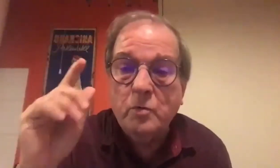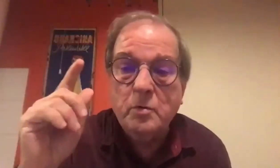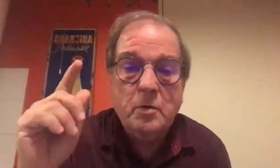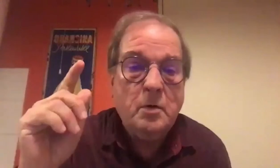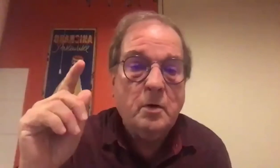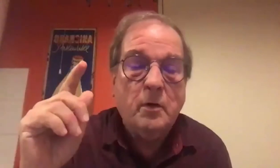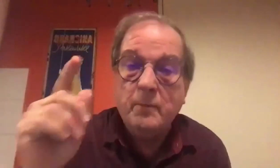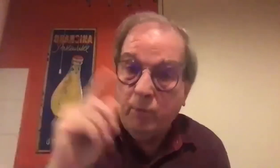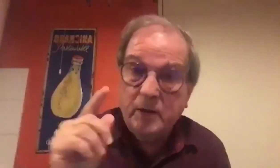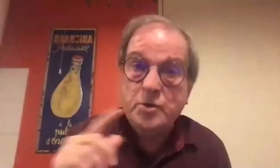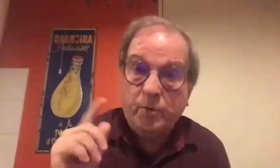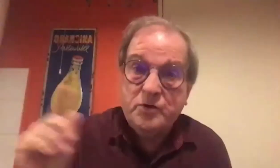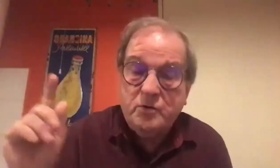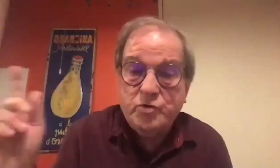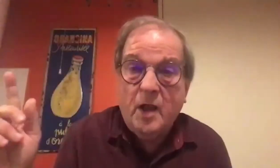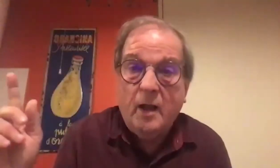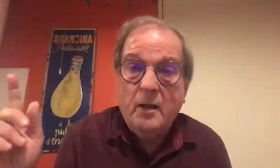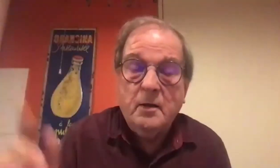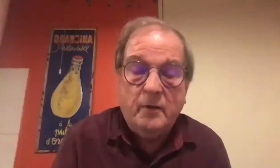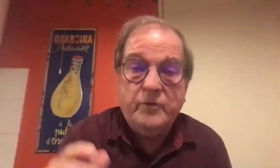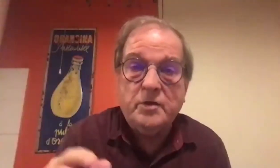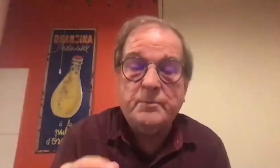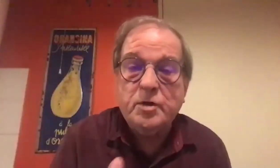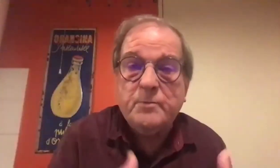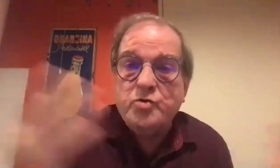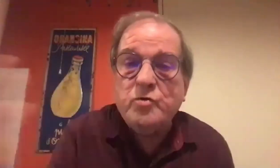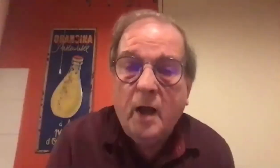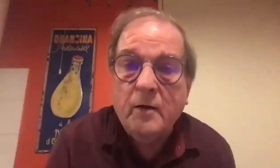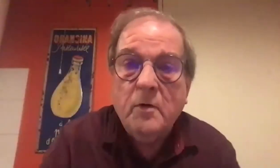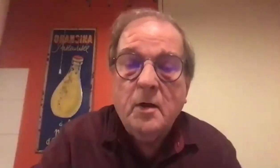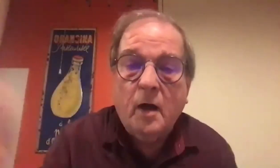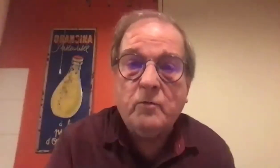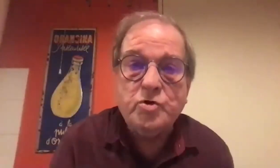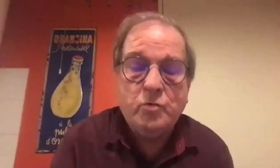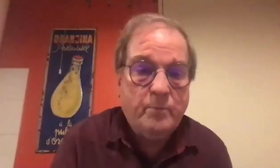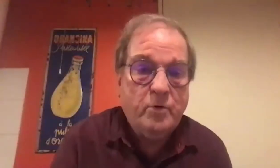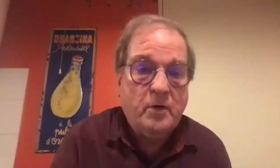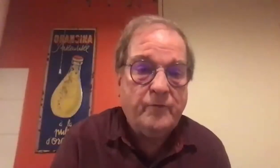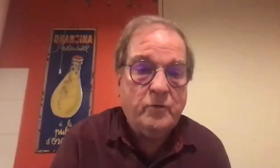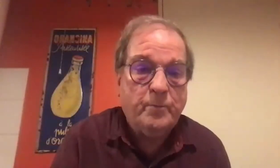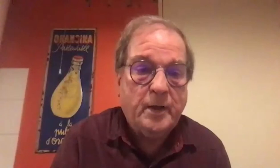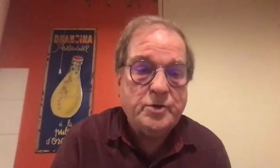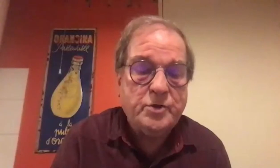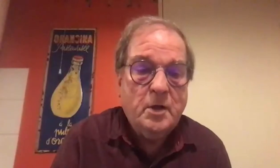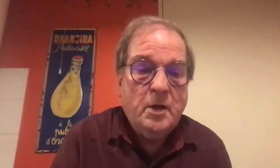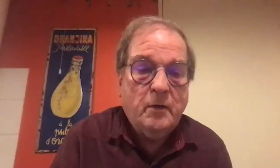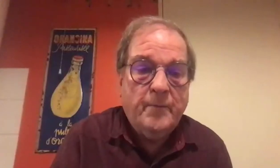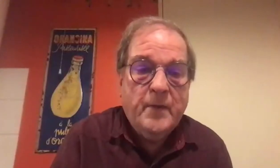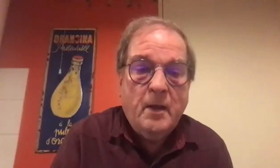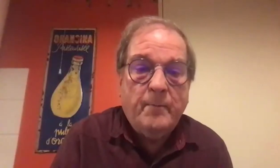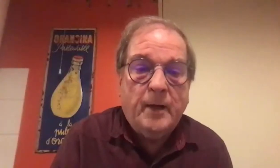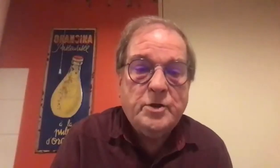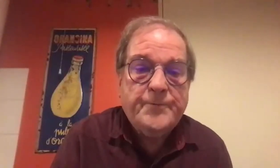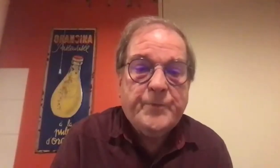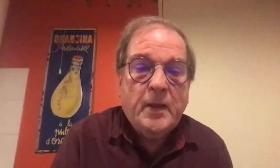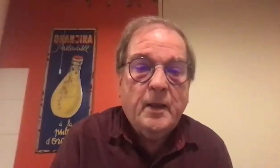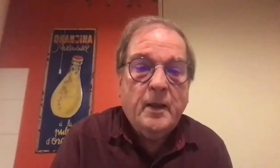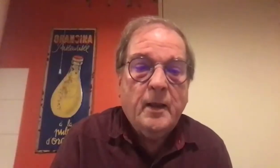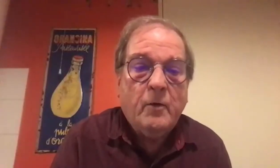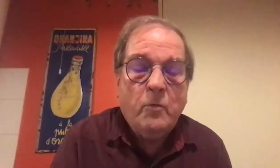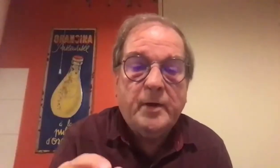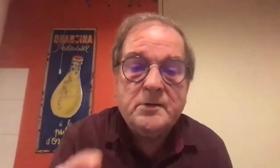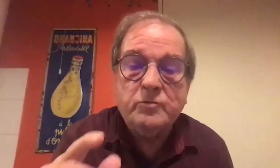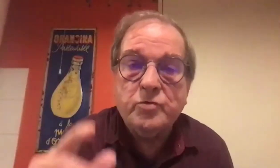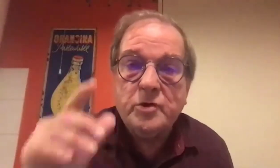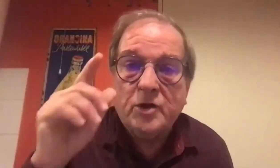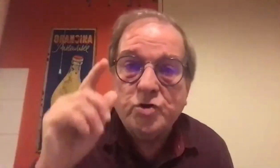Moscou, embora eles possam ajudar. Evidentemente, me ajudaram a construir a biografia do Prestes. Mas